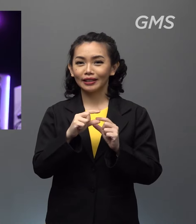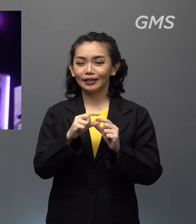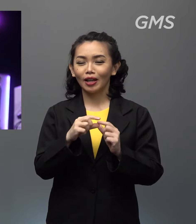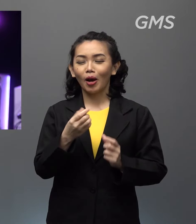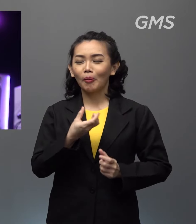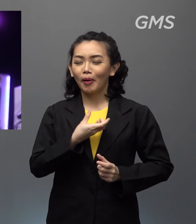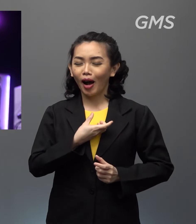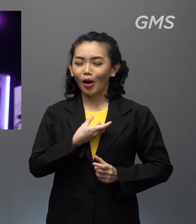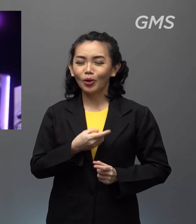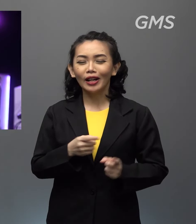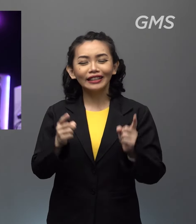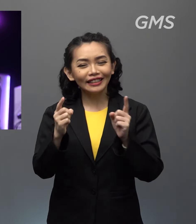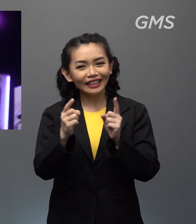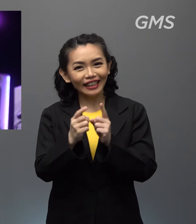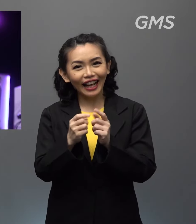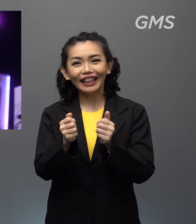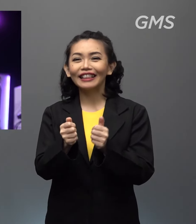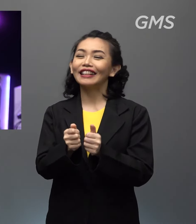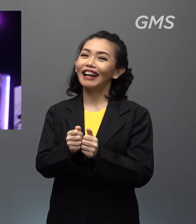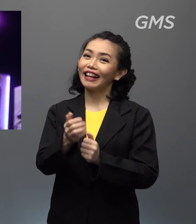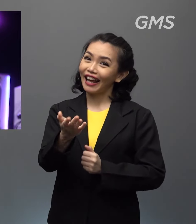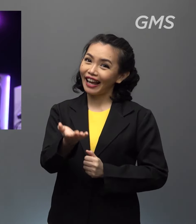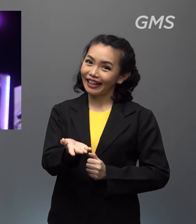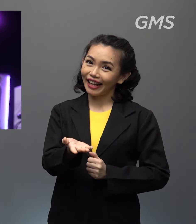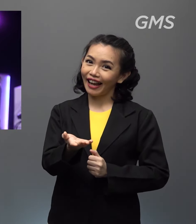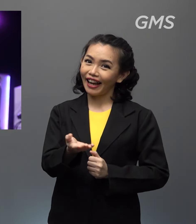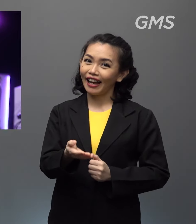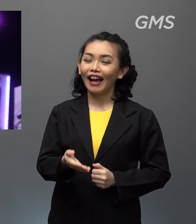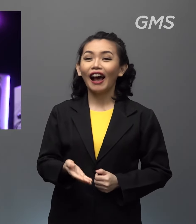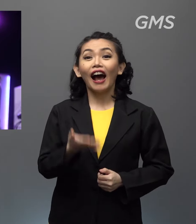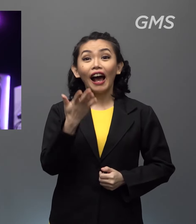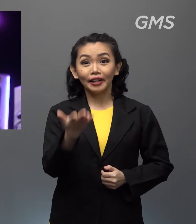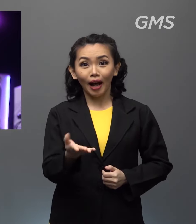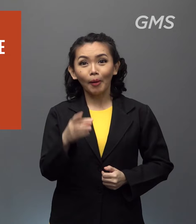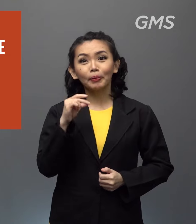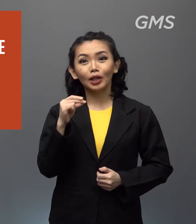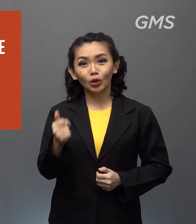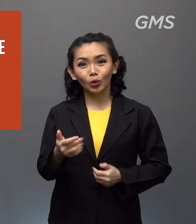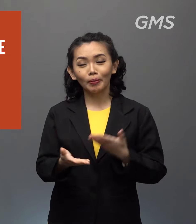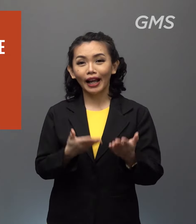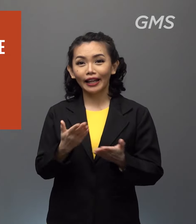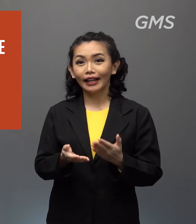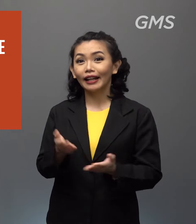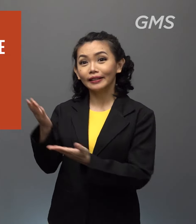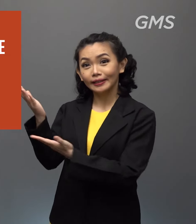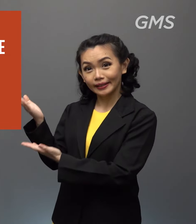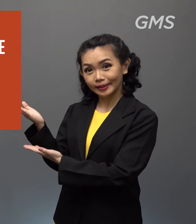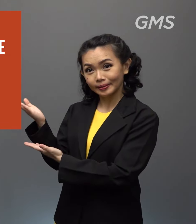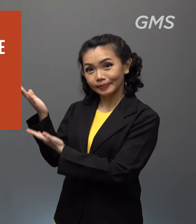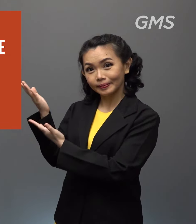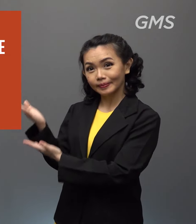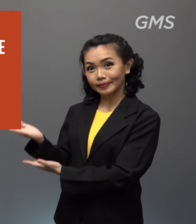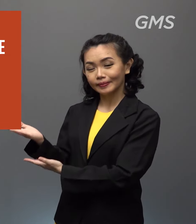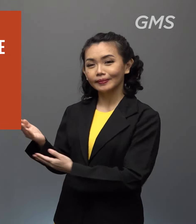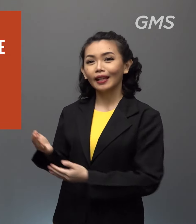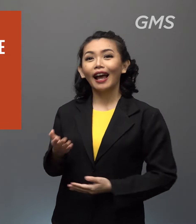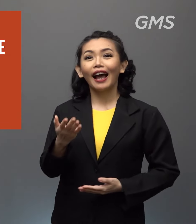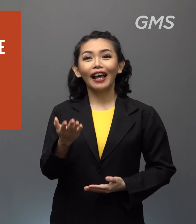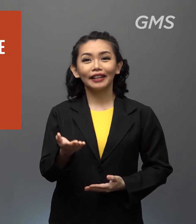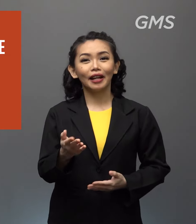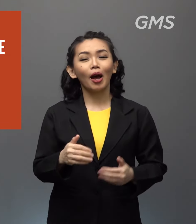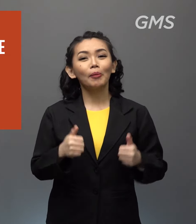dan selalu hadir ada di dekat Anda. Bagi Anda yang membutuhkan salah satu dari pelayanan ini atau beberapa dari pelayanan ini, Anda dapat mengaksesnya